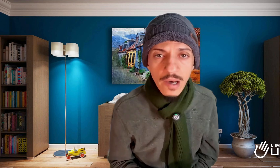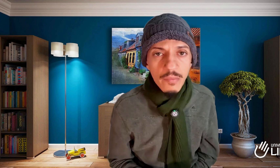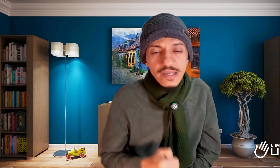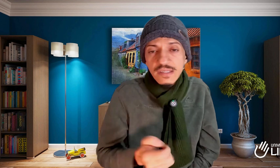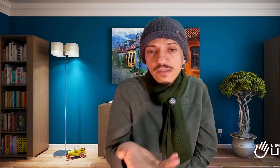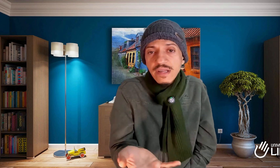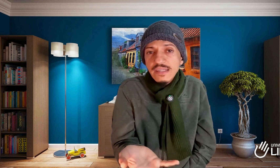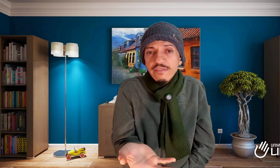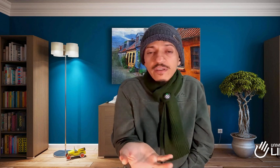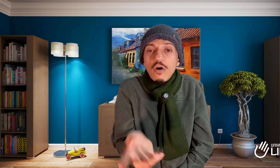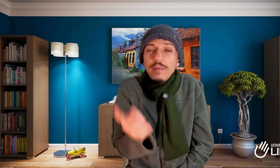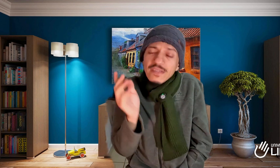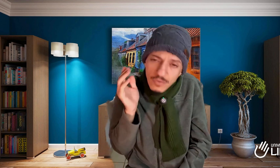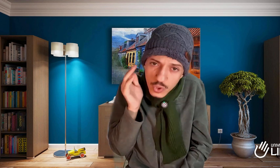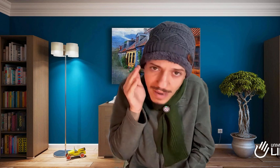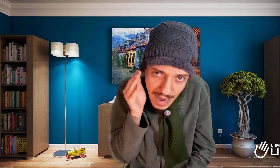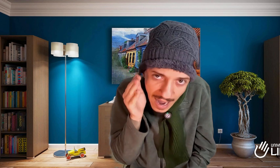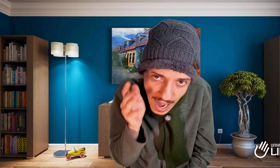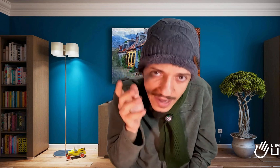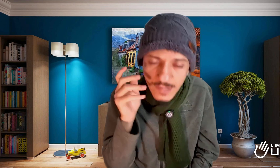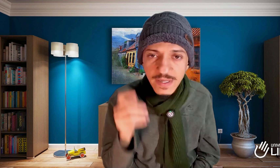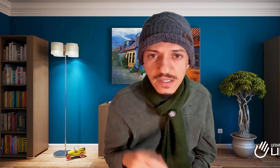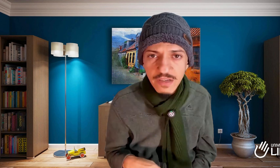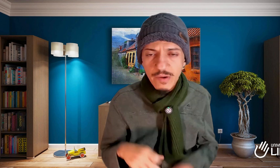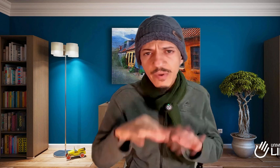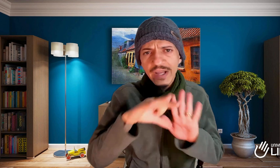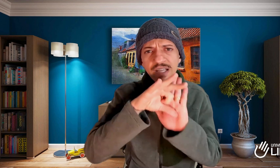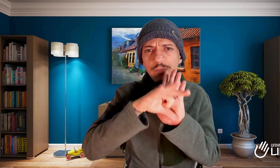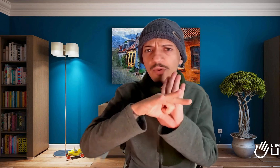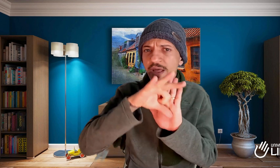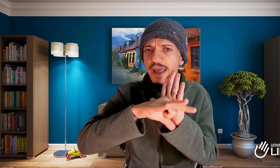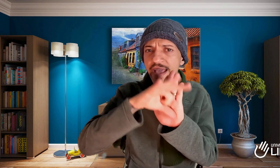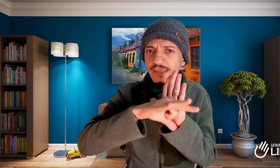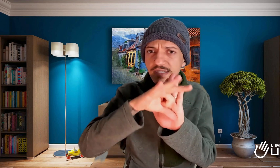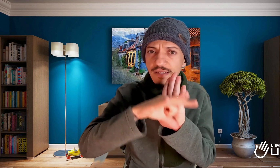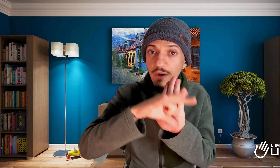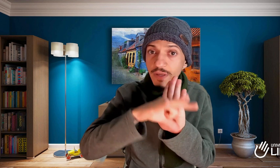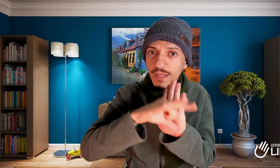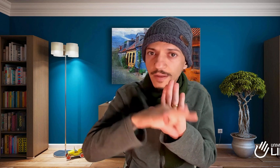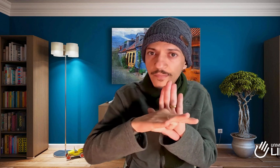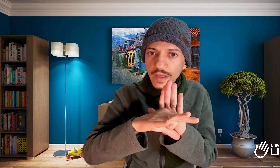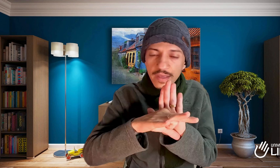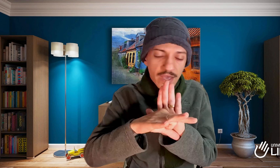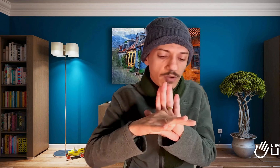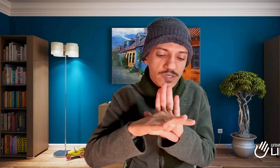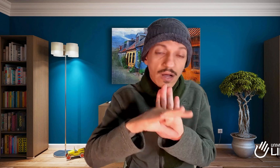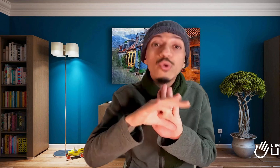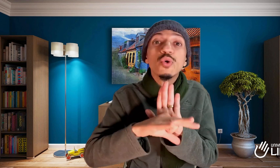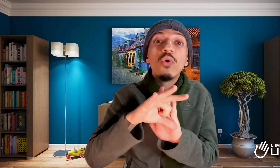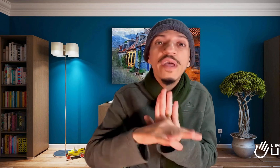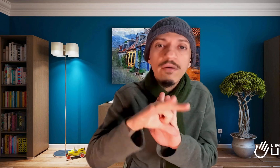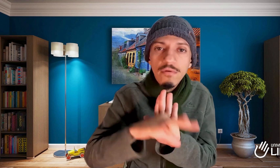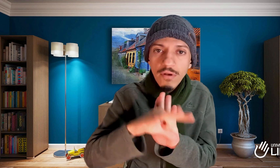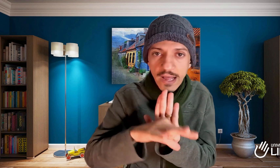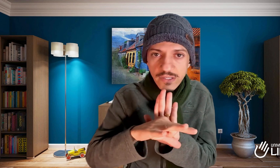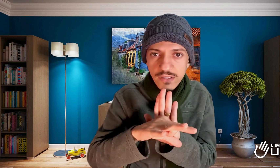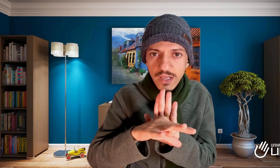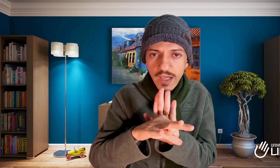são sinais que eventualmente são de uma área específica. Por exemplo, esse sinal aqui, que é o sinal de currículo Lattes. É